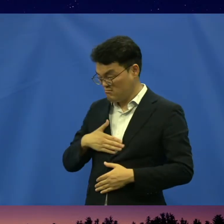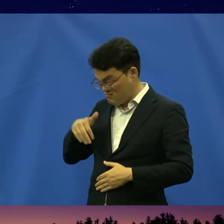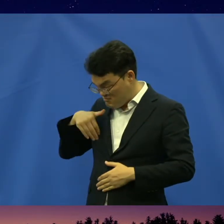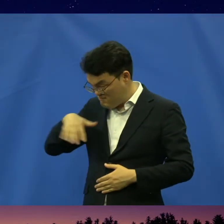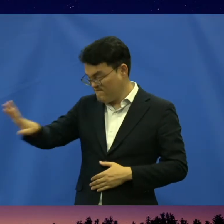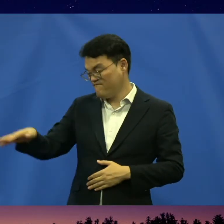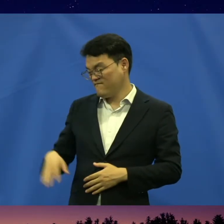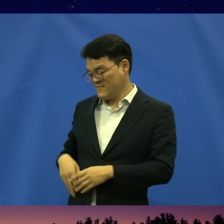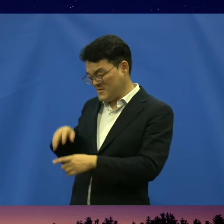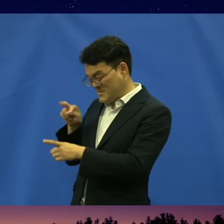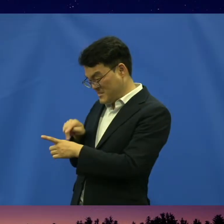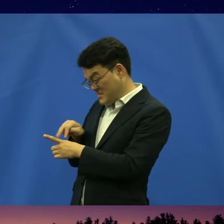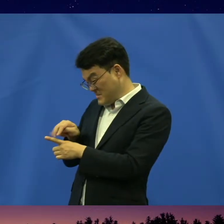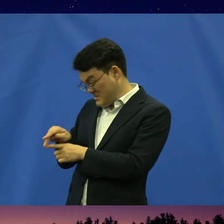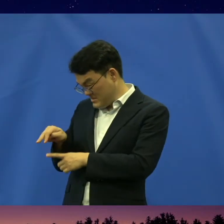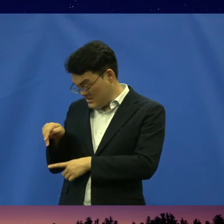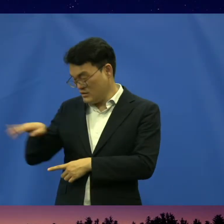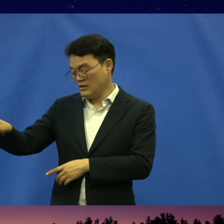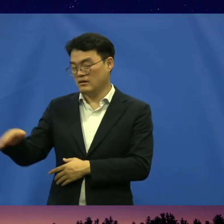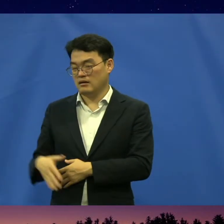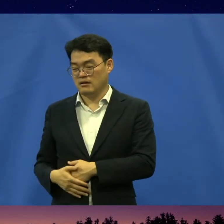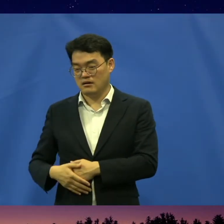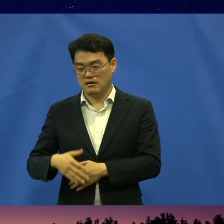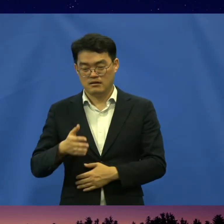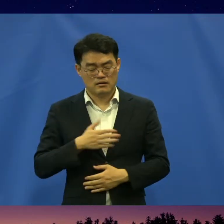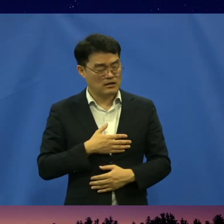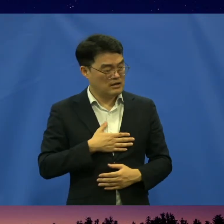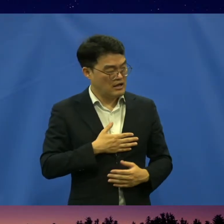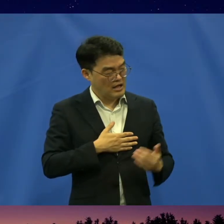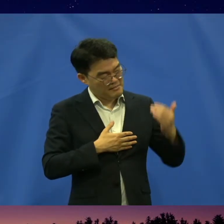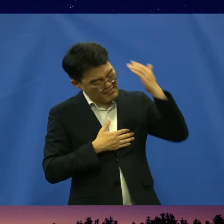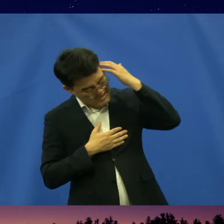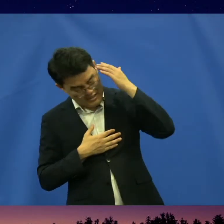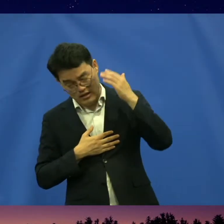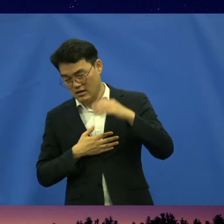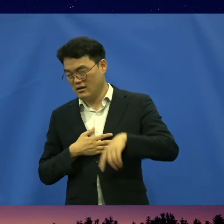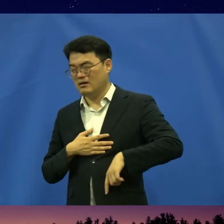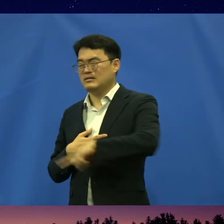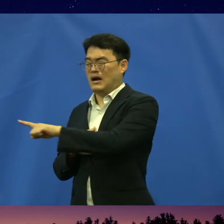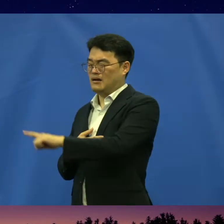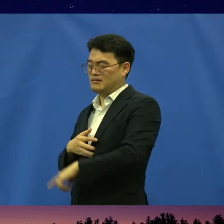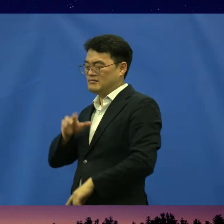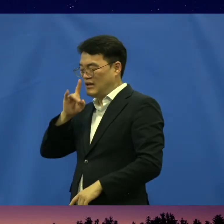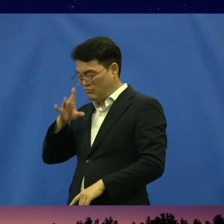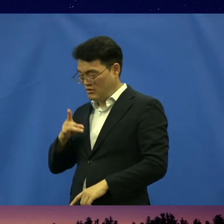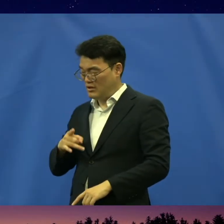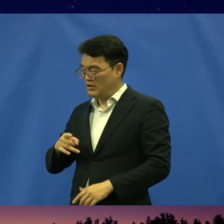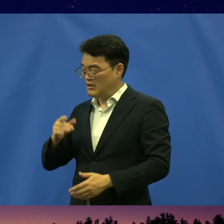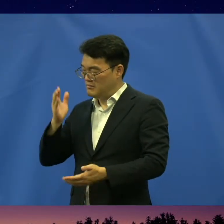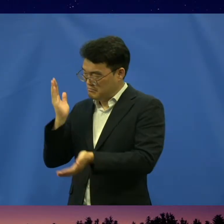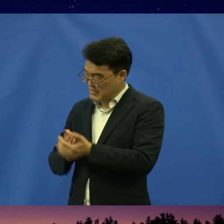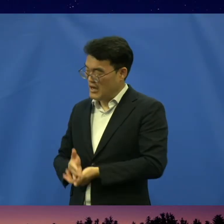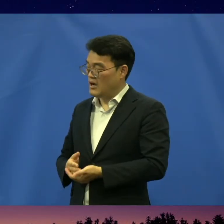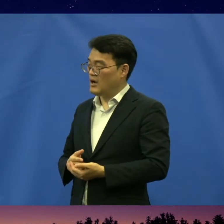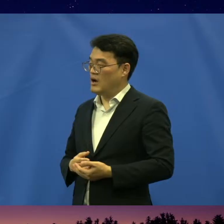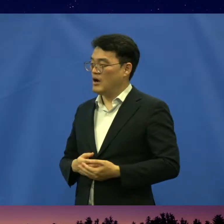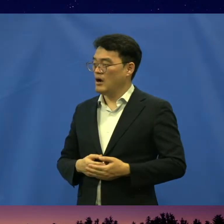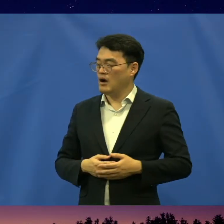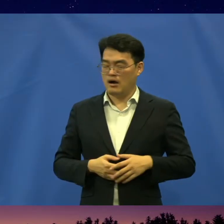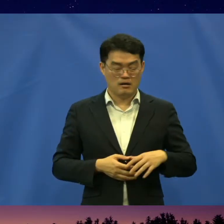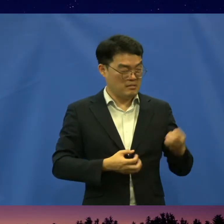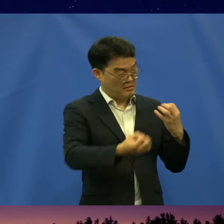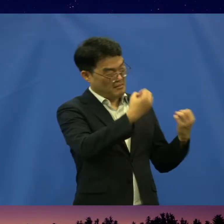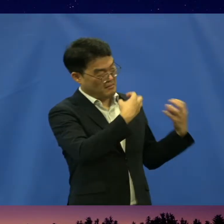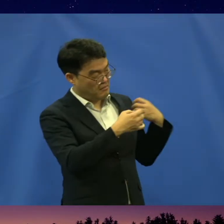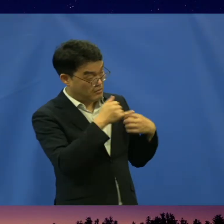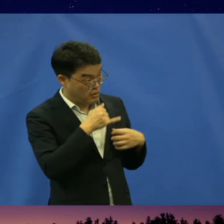어디나. 나를 죽이려고 달려드는 자들도 있어. 말도 안 되는 이야기를 주변으로 들어요. 우리는 사람들의 말에